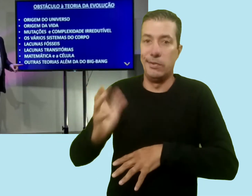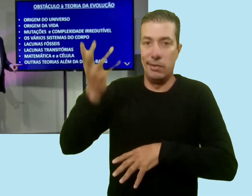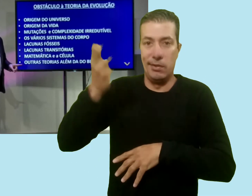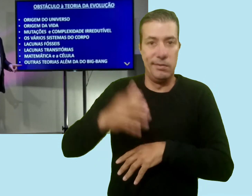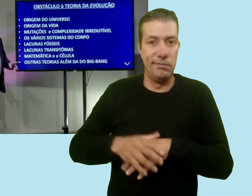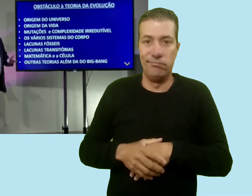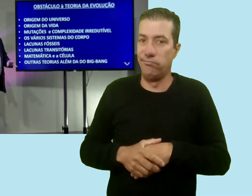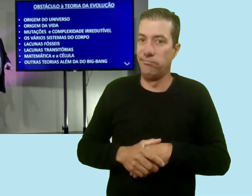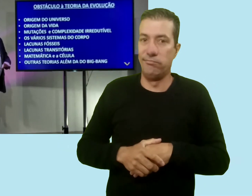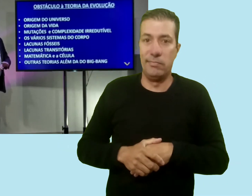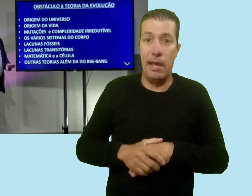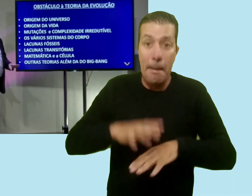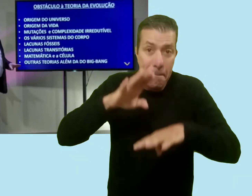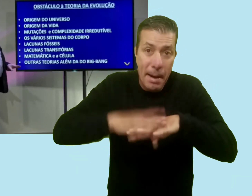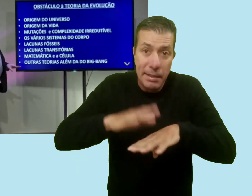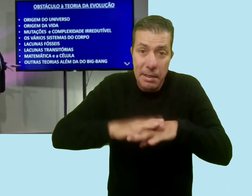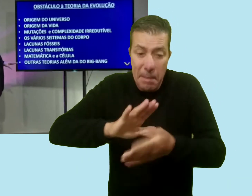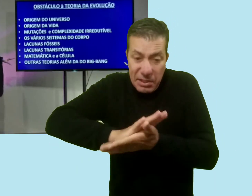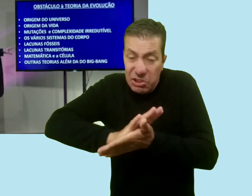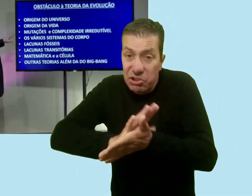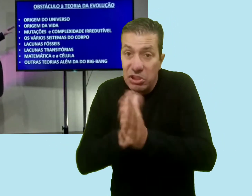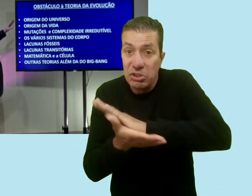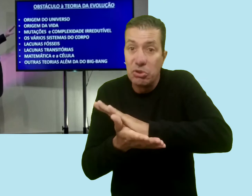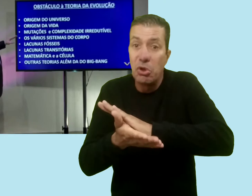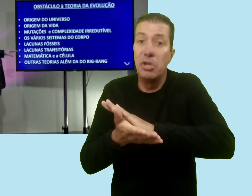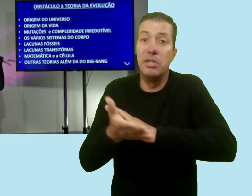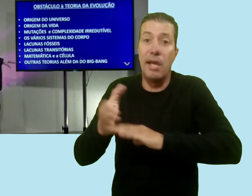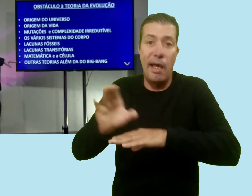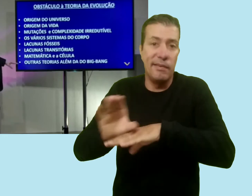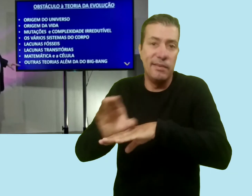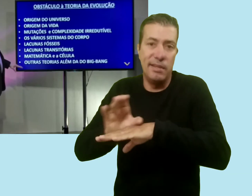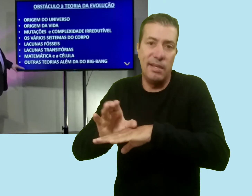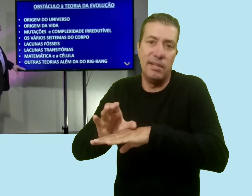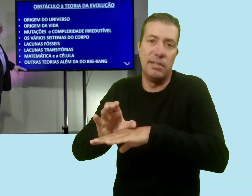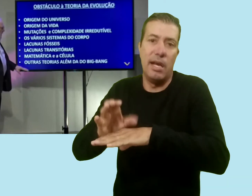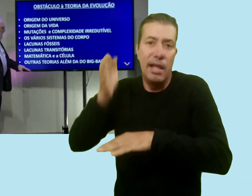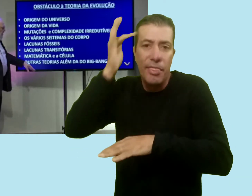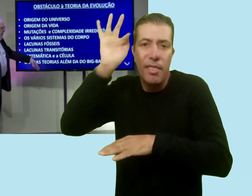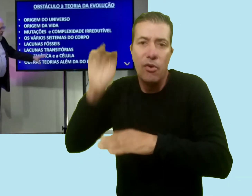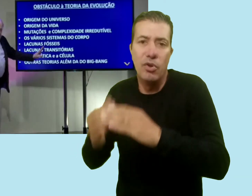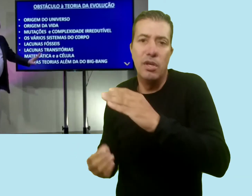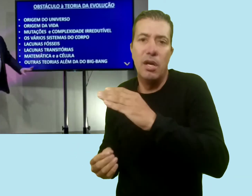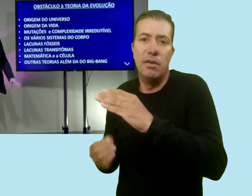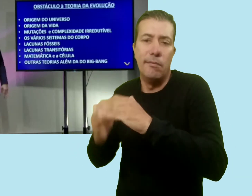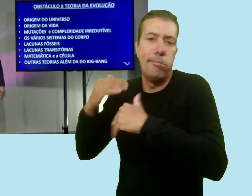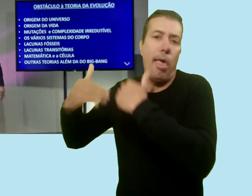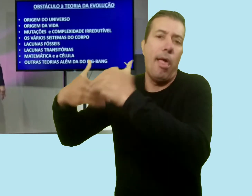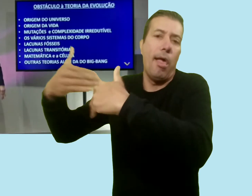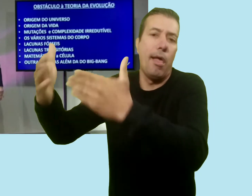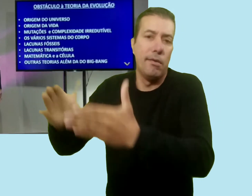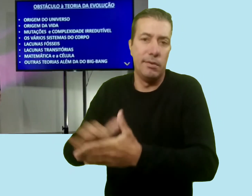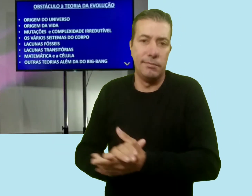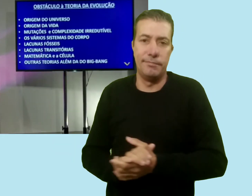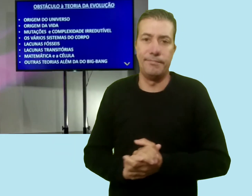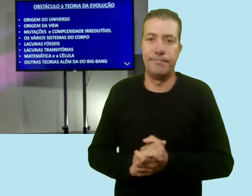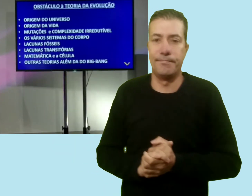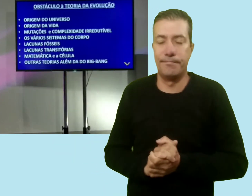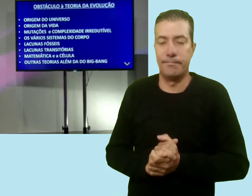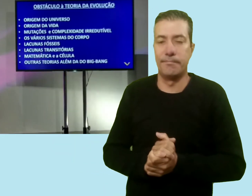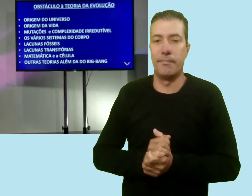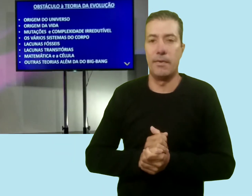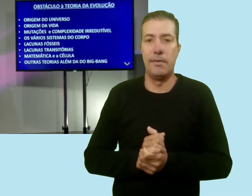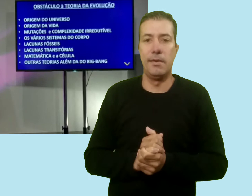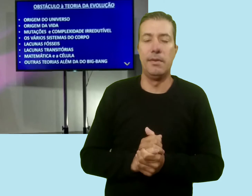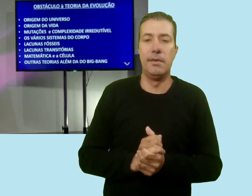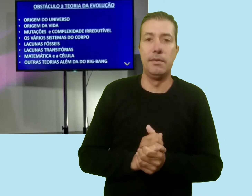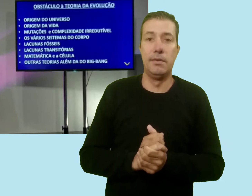acontecer. Então a matemática destrói a ciência, a teoria da evolução. E já vimos que tem outras teorias além do